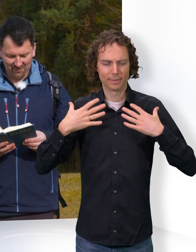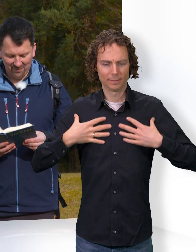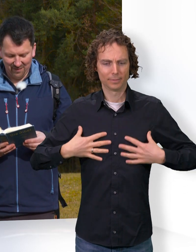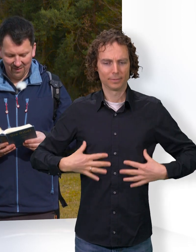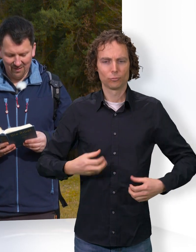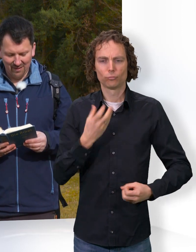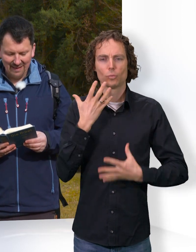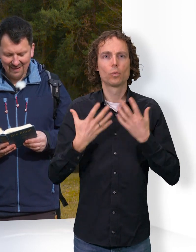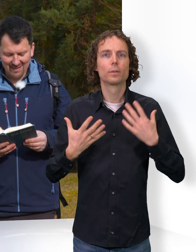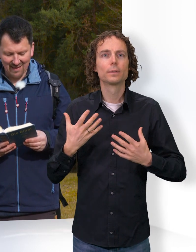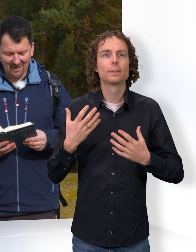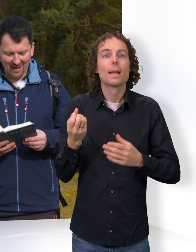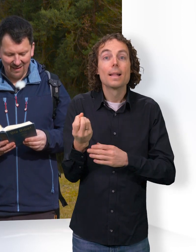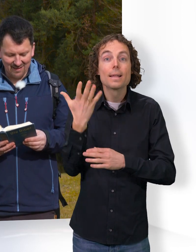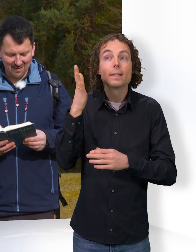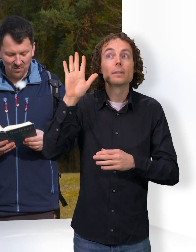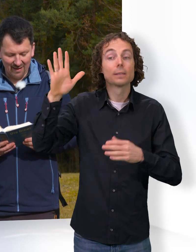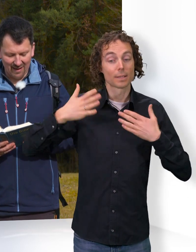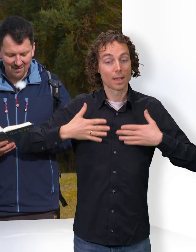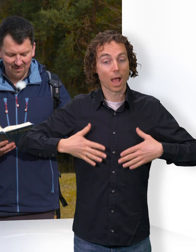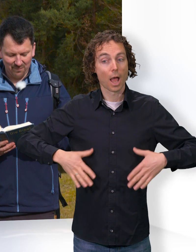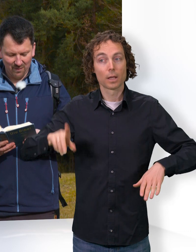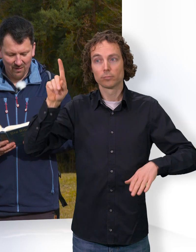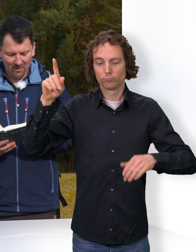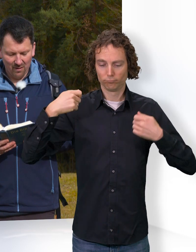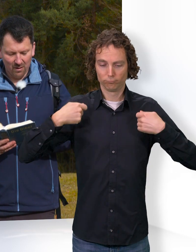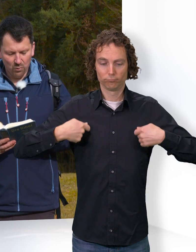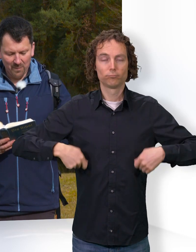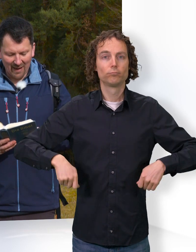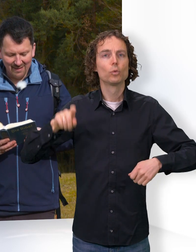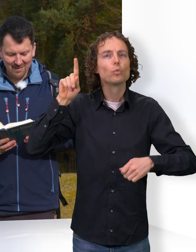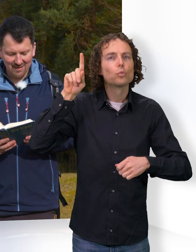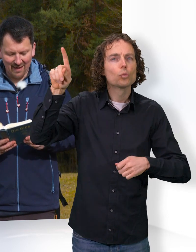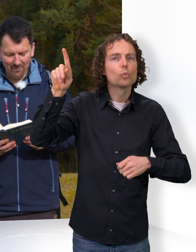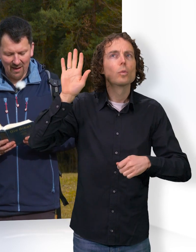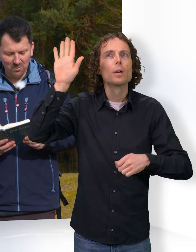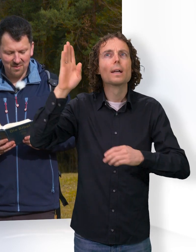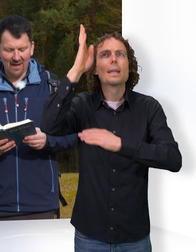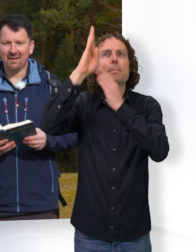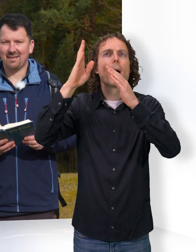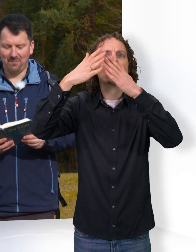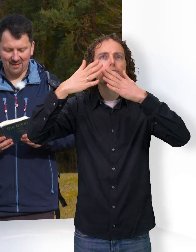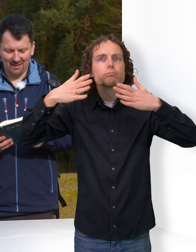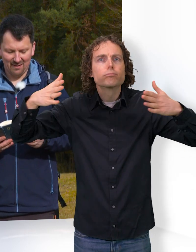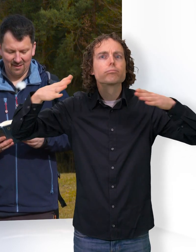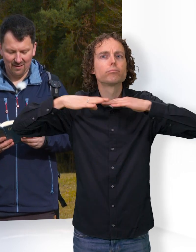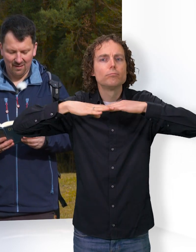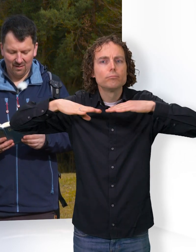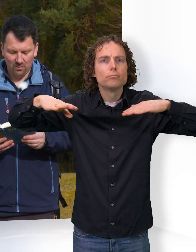geschmückt. Licht ist dein Kleid, das du anhast. Du breitest den Himmel aus wie einen